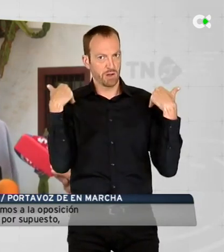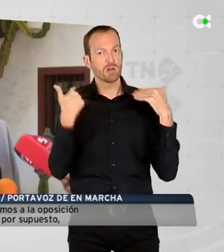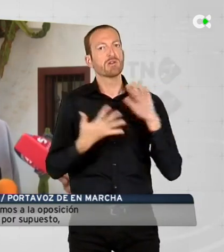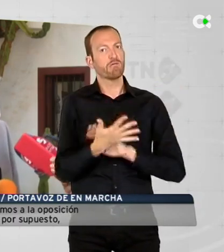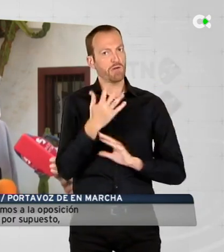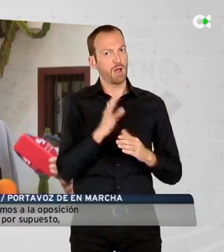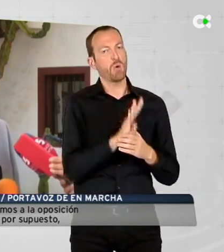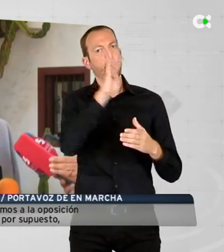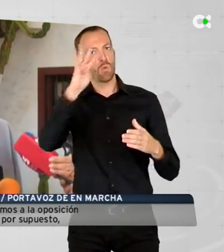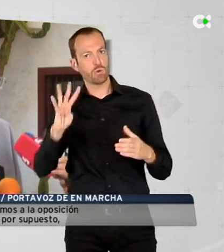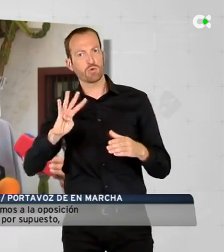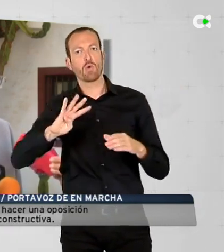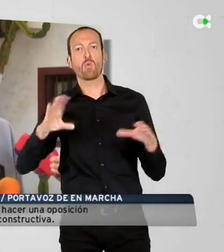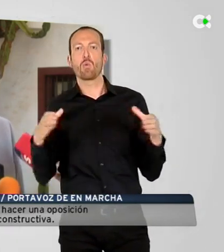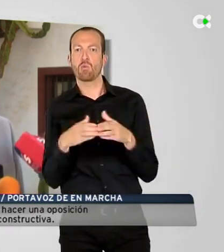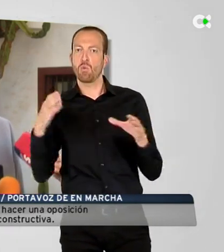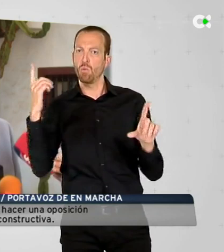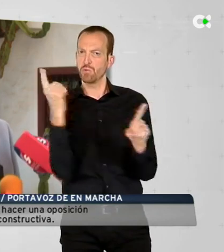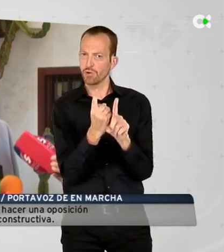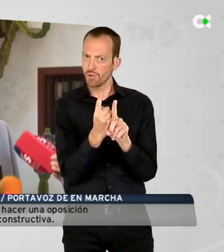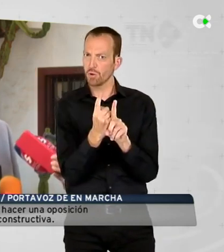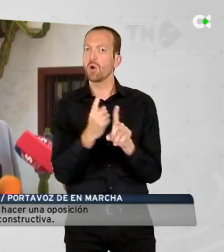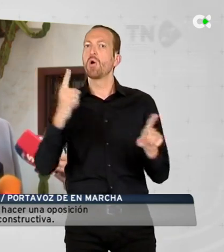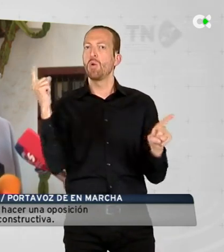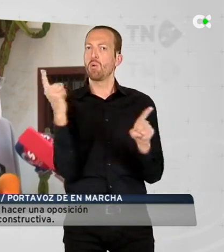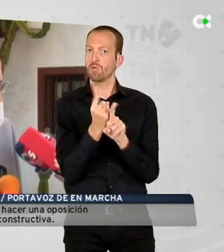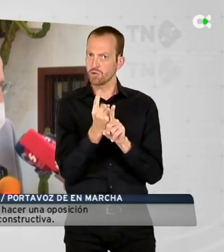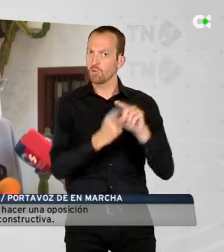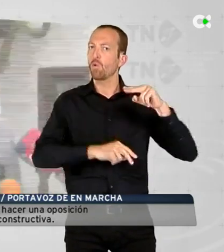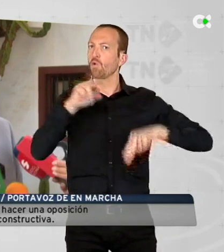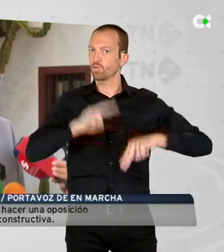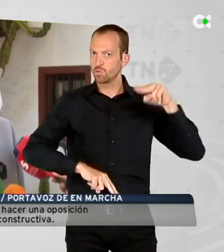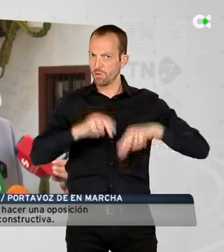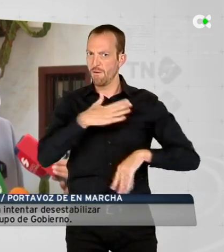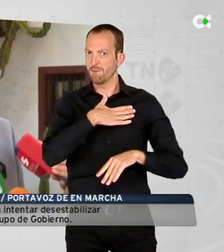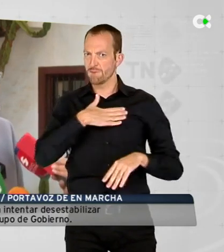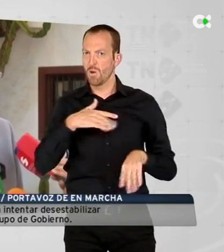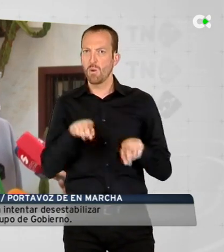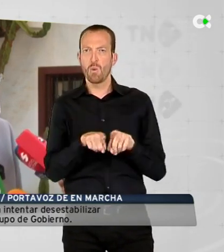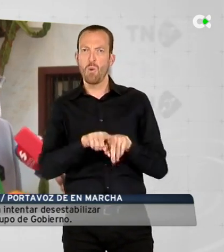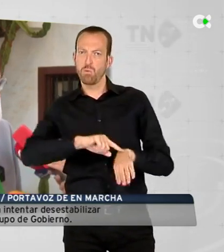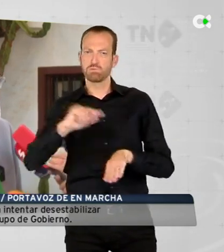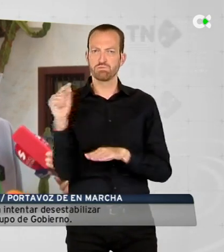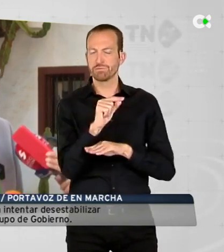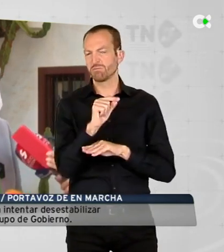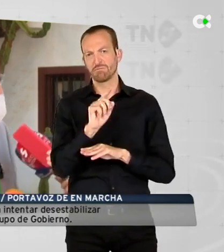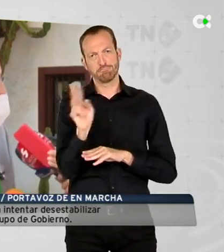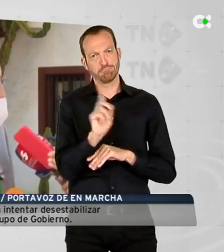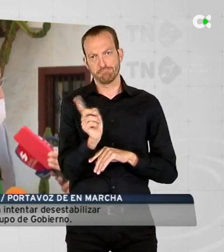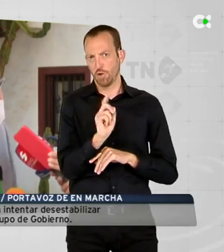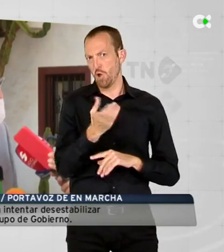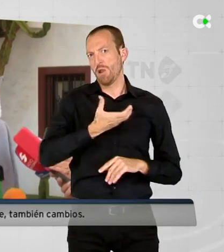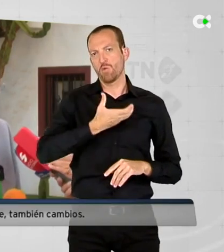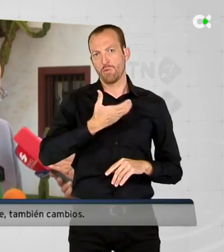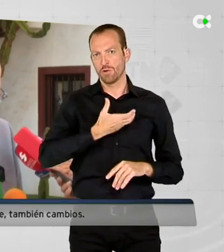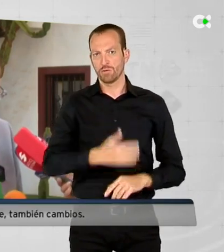vamos a la oposición y, por supuesto, vamos a hacer una posición constructiva. No vamos a intentar desestabilizar el grupo